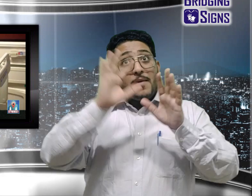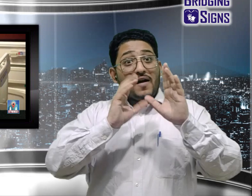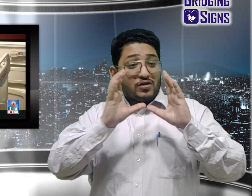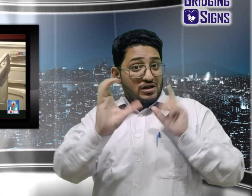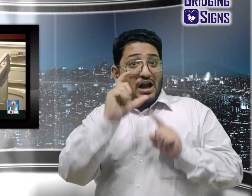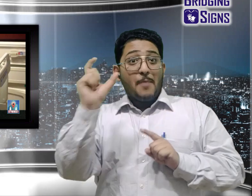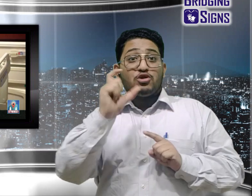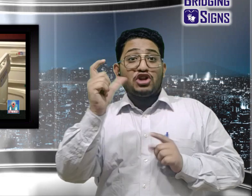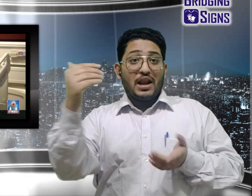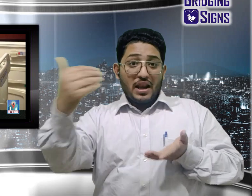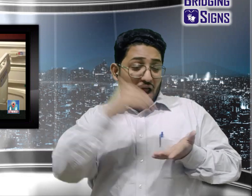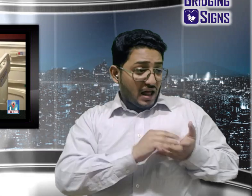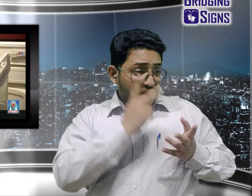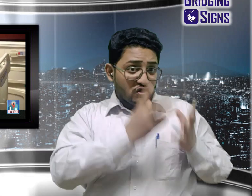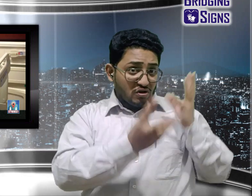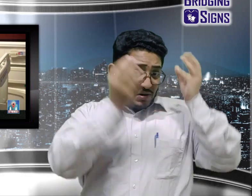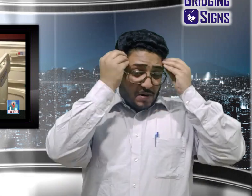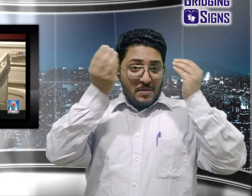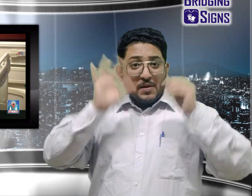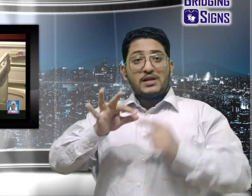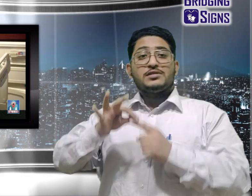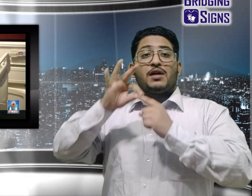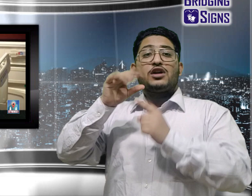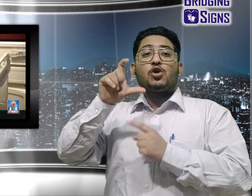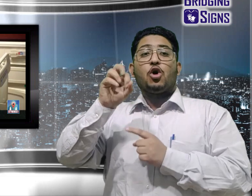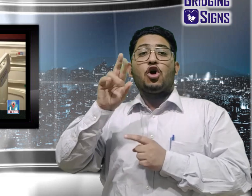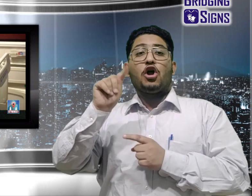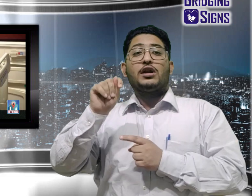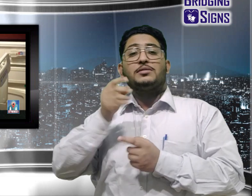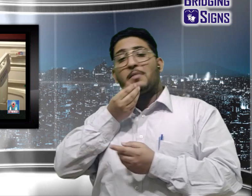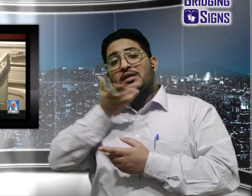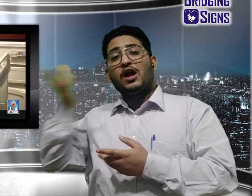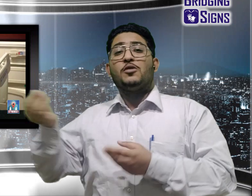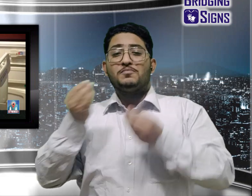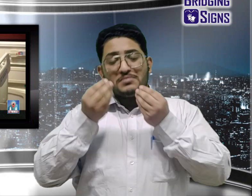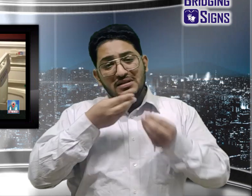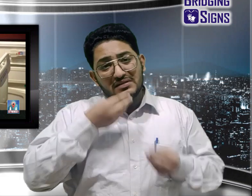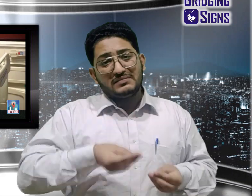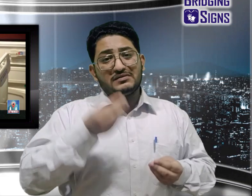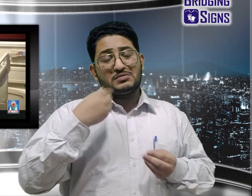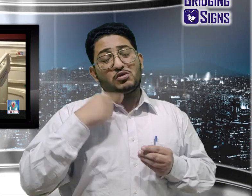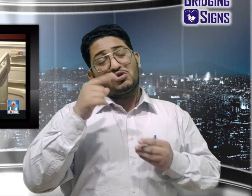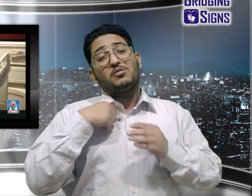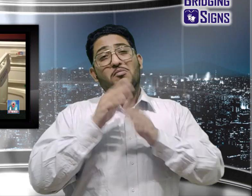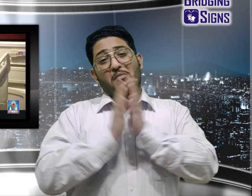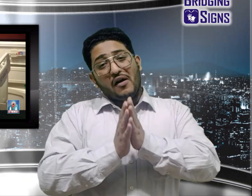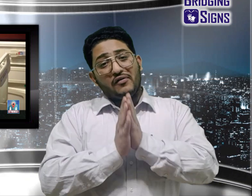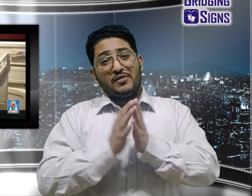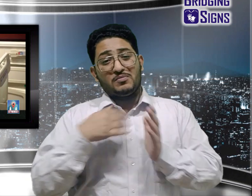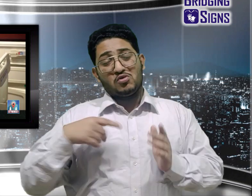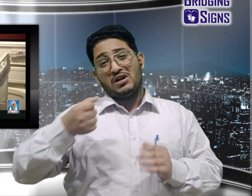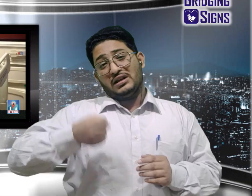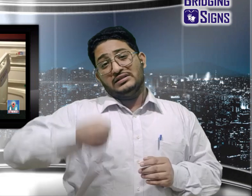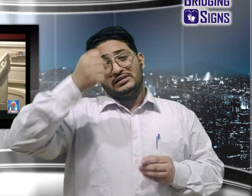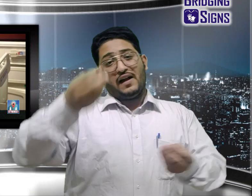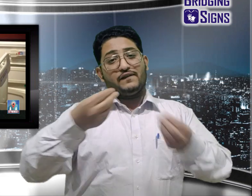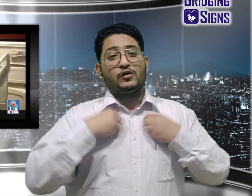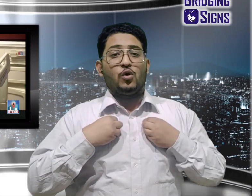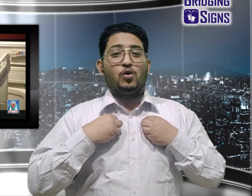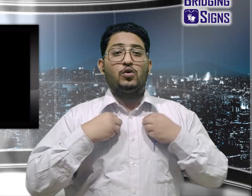में सुना जाए, और मेरा लॉयर जो बोल रहा है उनको सुना जाए। उम्मीद है कि मुझे इंसाफ मिलेगा।